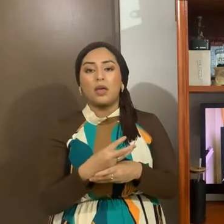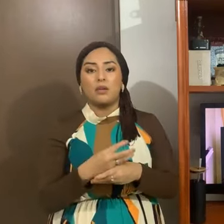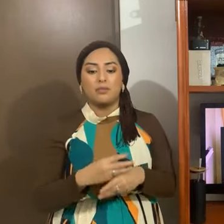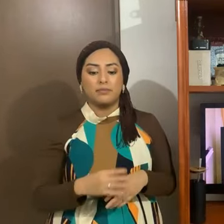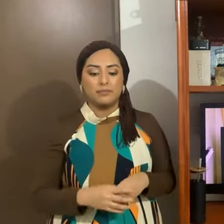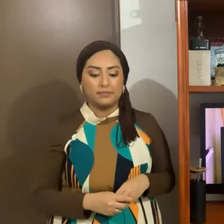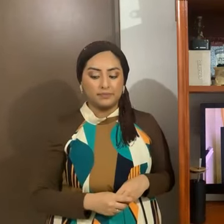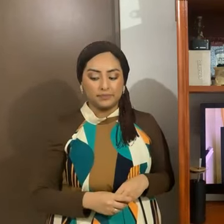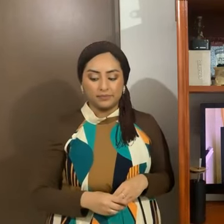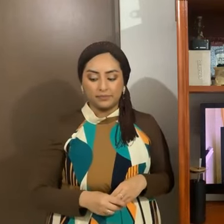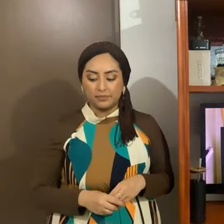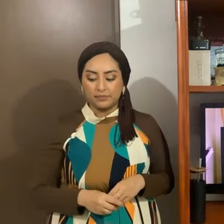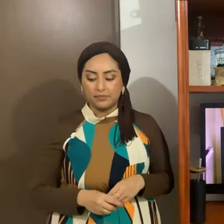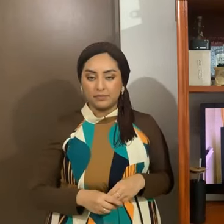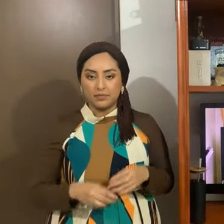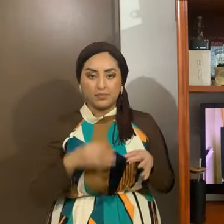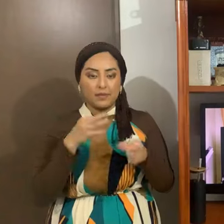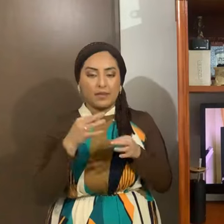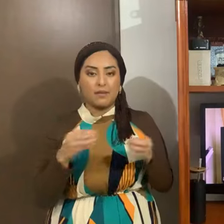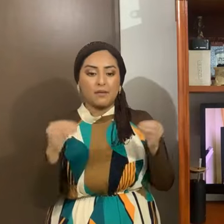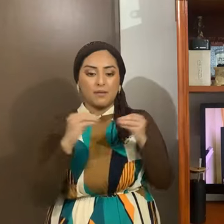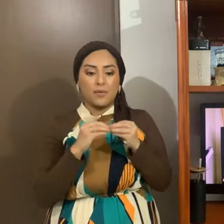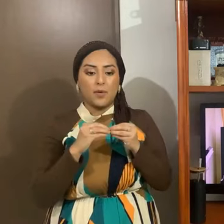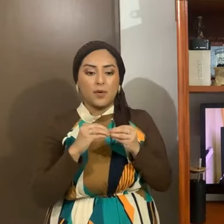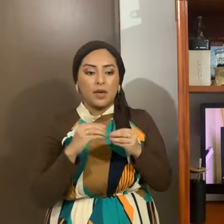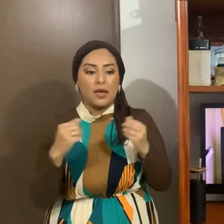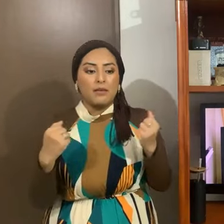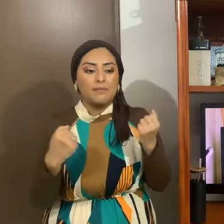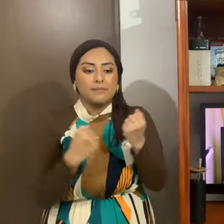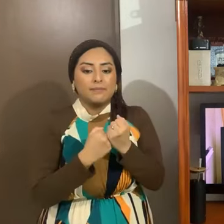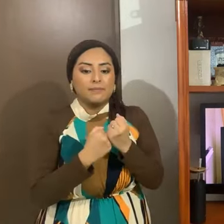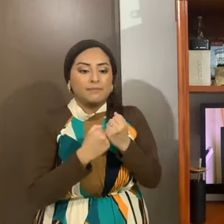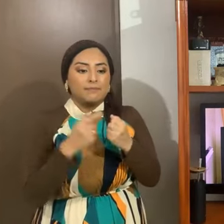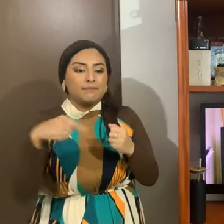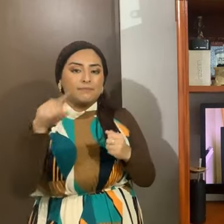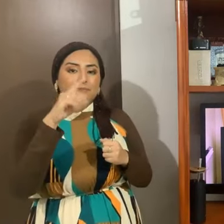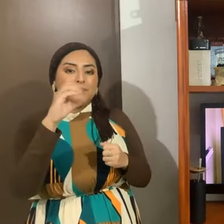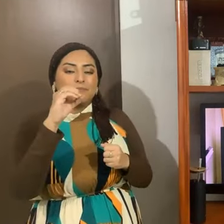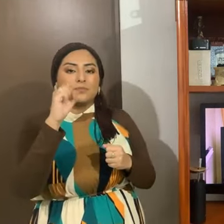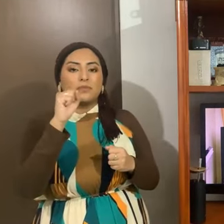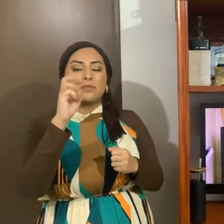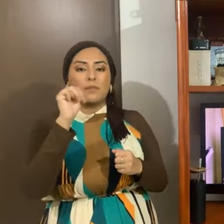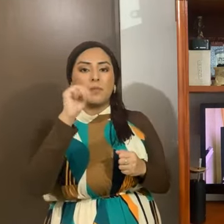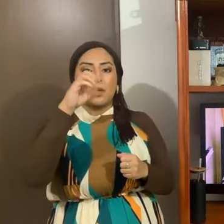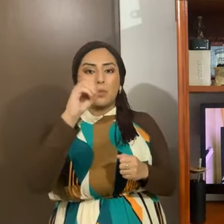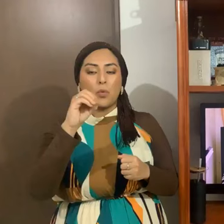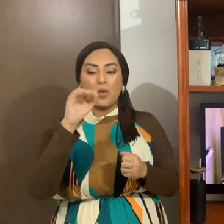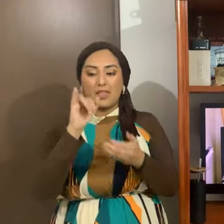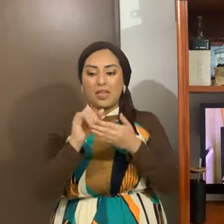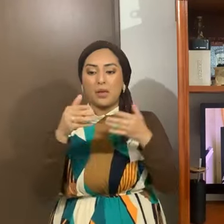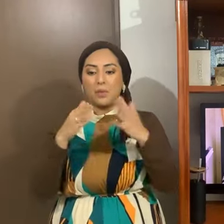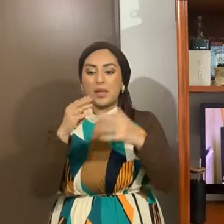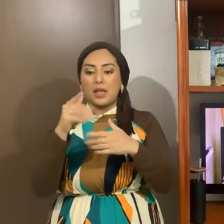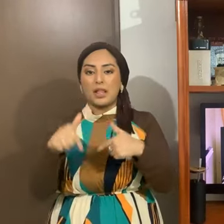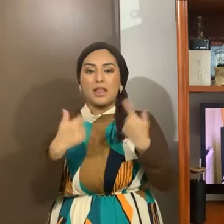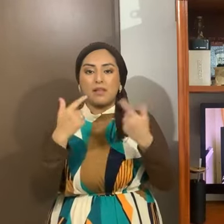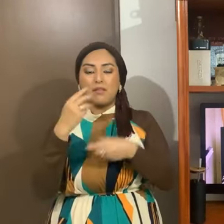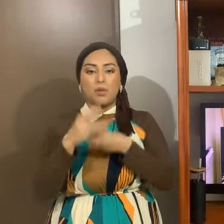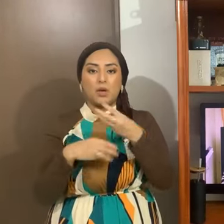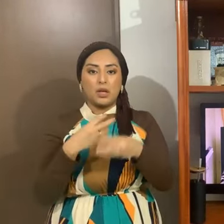de Shabbat, podríamos hablar más de esto, a ese cosmos, a esa forma de vivir del mundo.